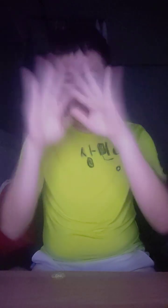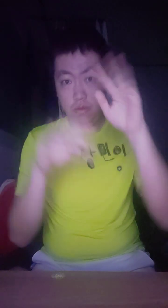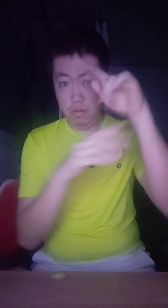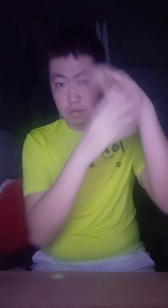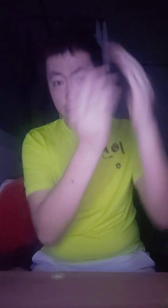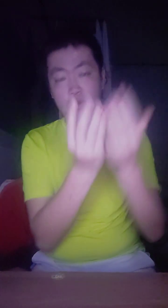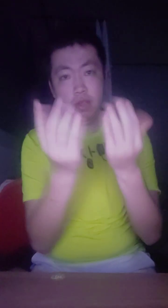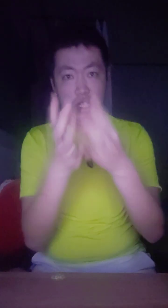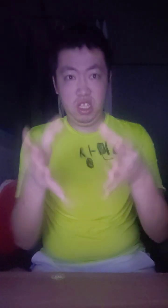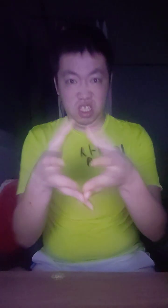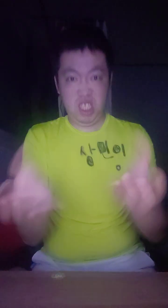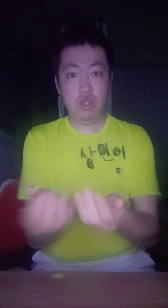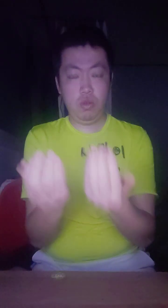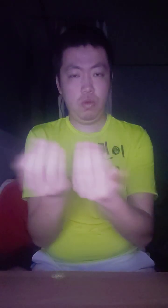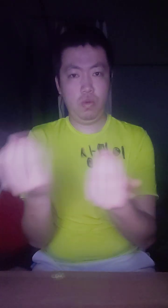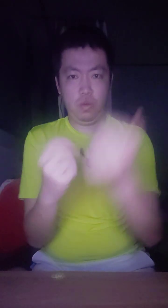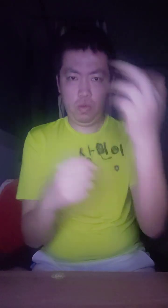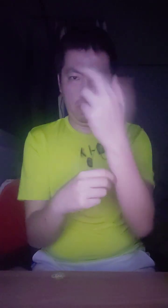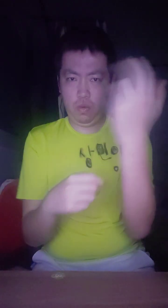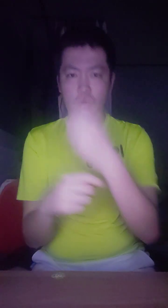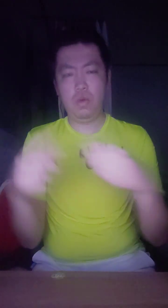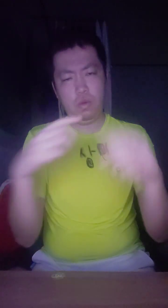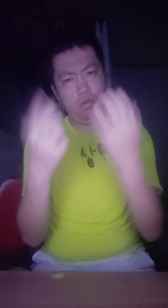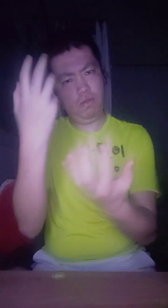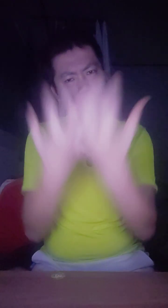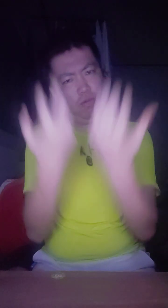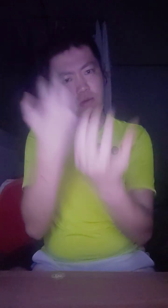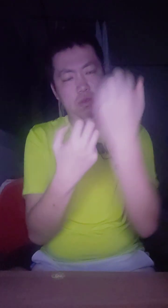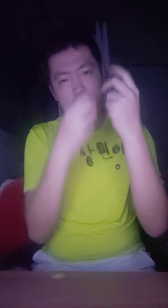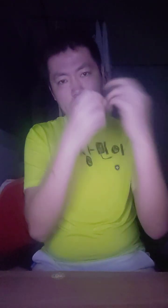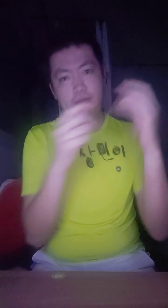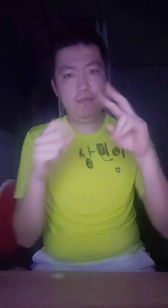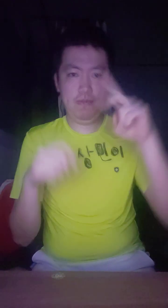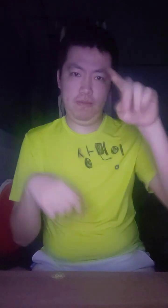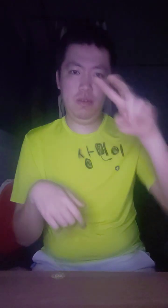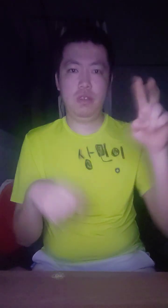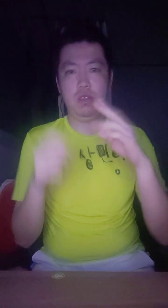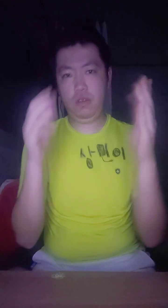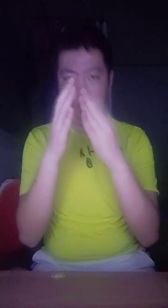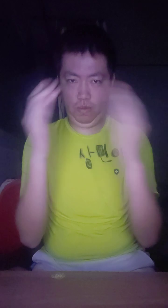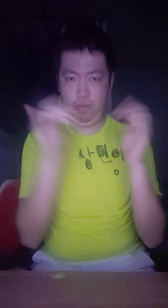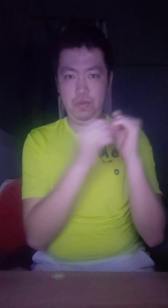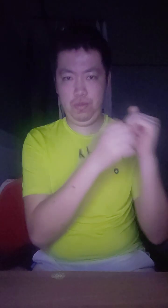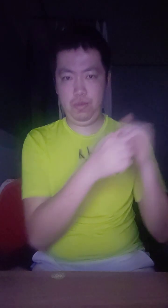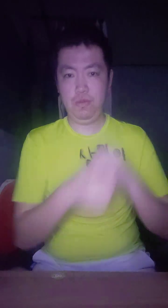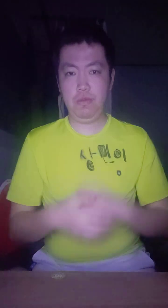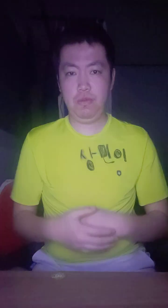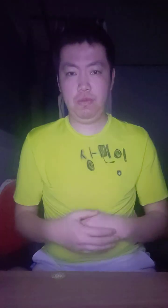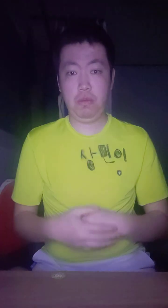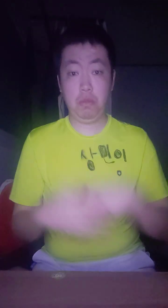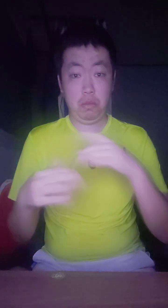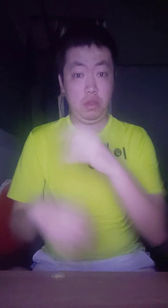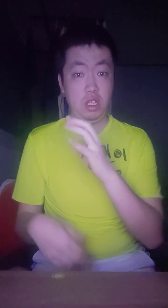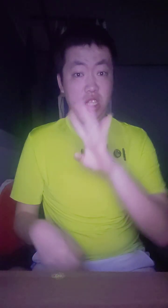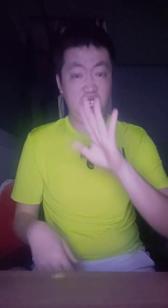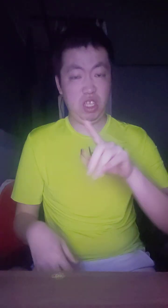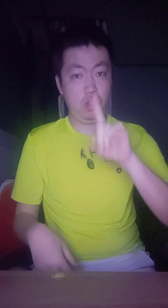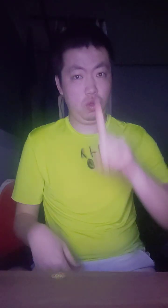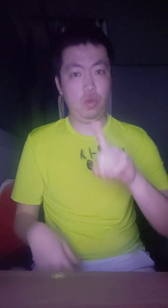아파트 에어컨 실외기에서도 화재가 발생해 주민 200여 명이 대피했습니다. 소방당국은 진화 인력 60여